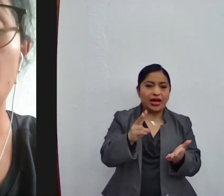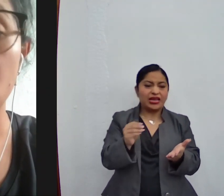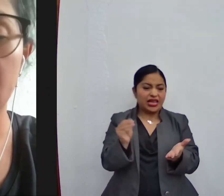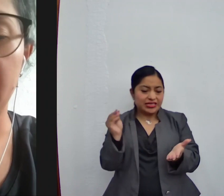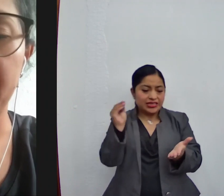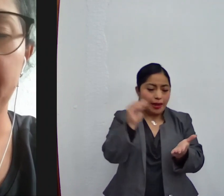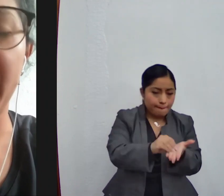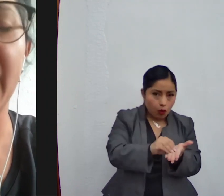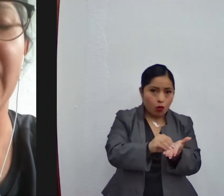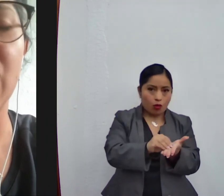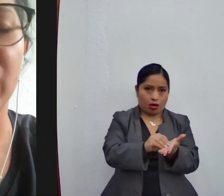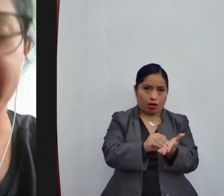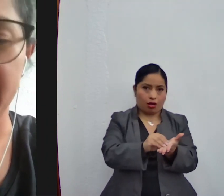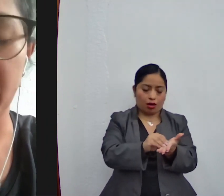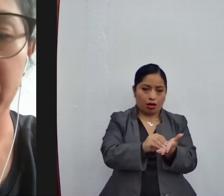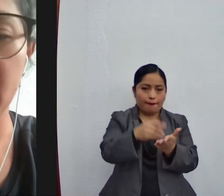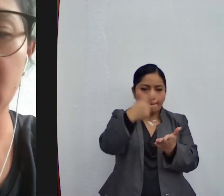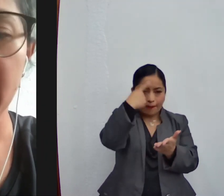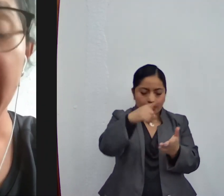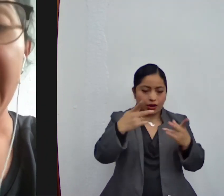una periodicidad,